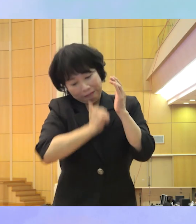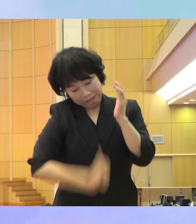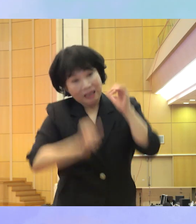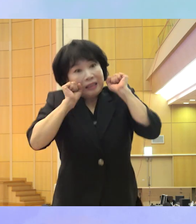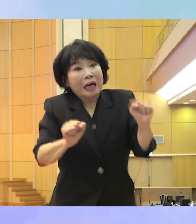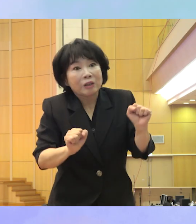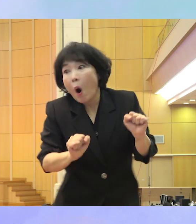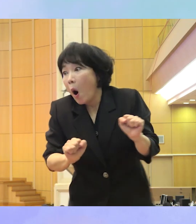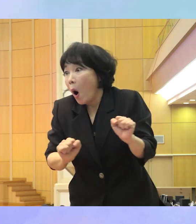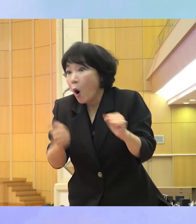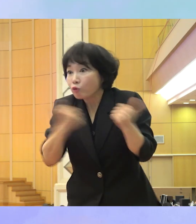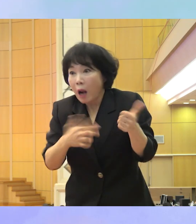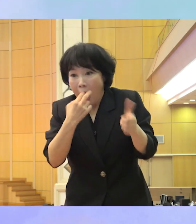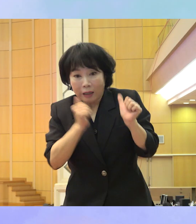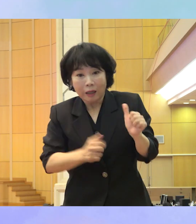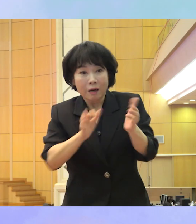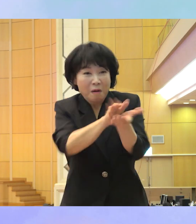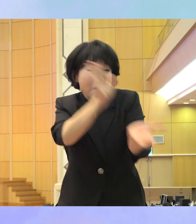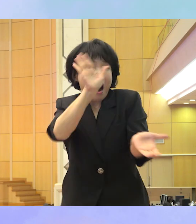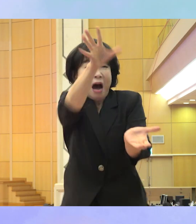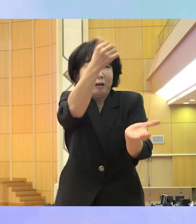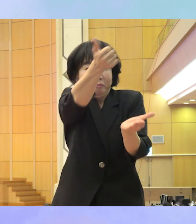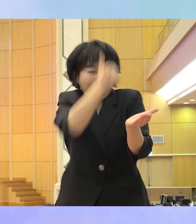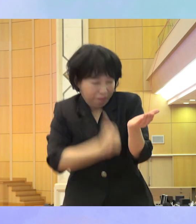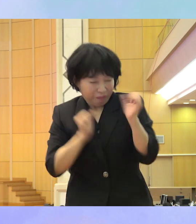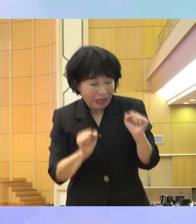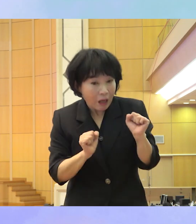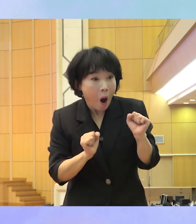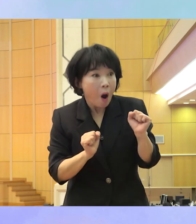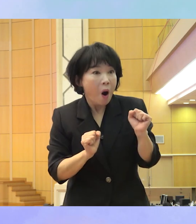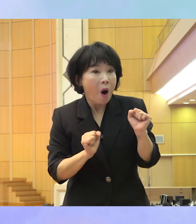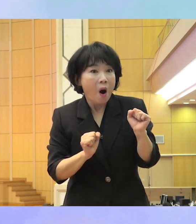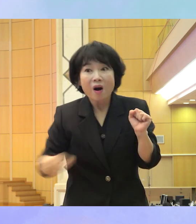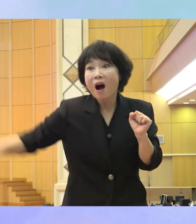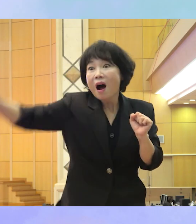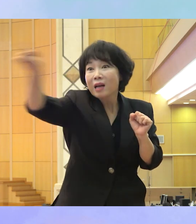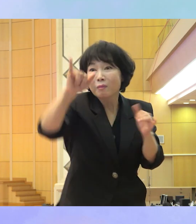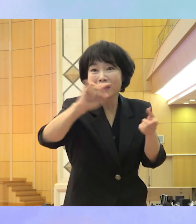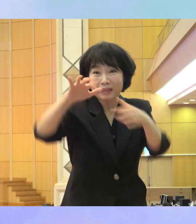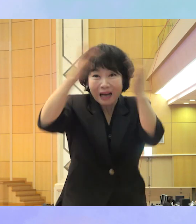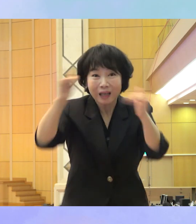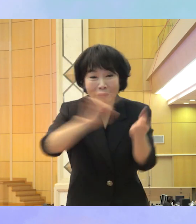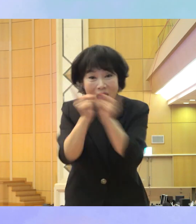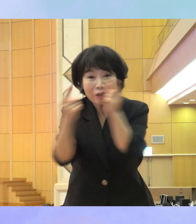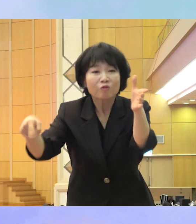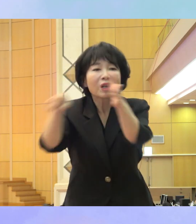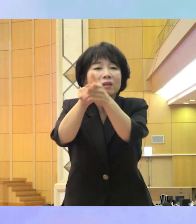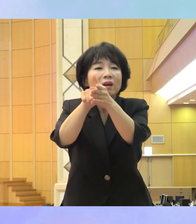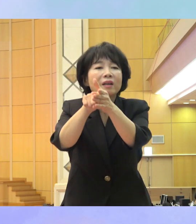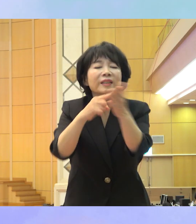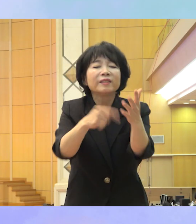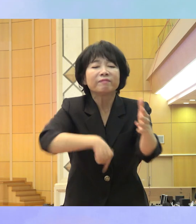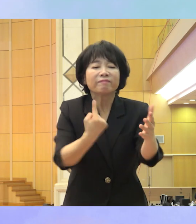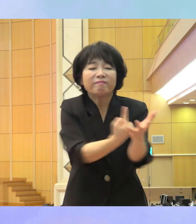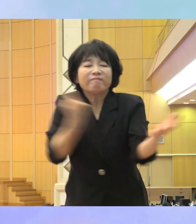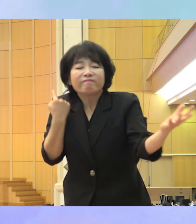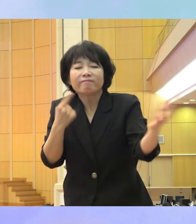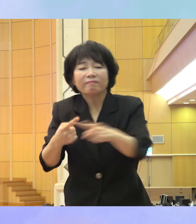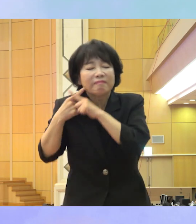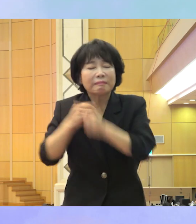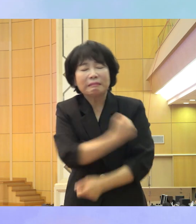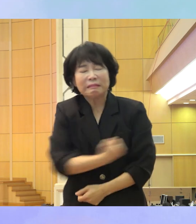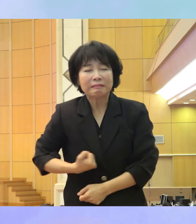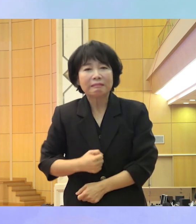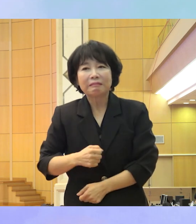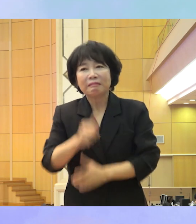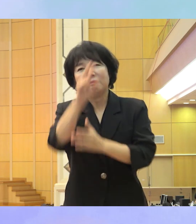때 죽었단 말이에요. 그럼 배 안에 있는 모든 사람을 모아기 위해서, 살리기 위해서 대신 자기가 희생을 해야 돼요.